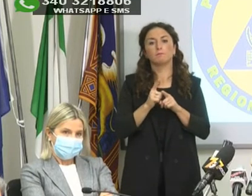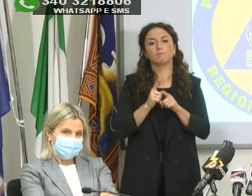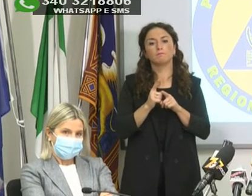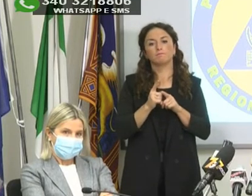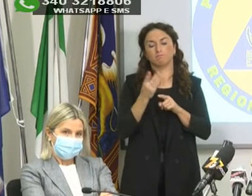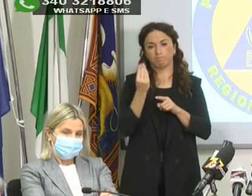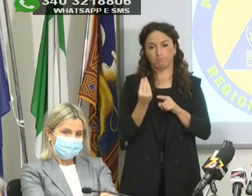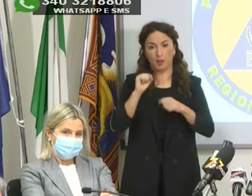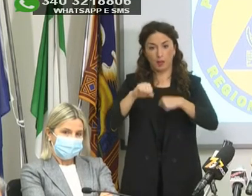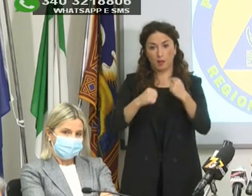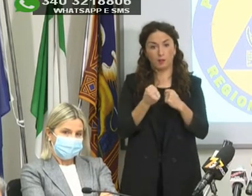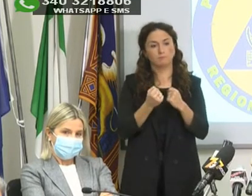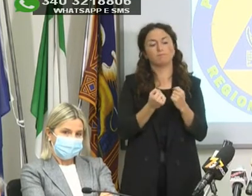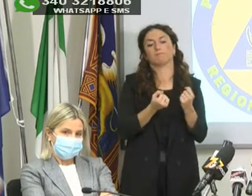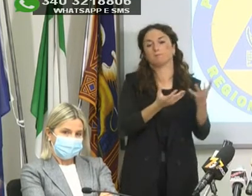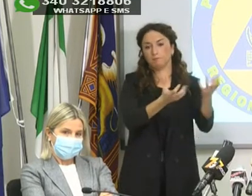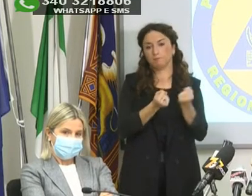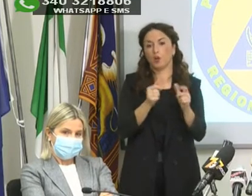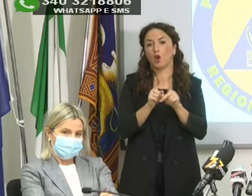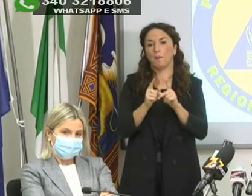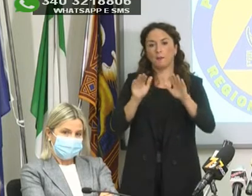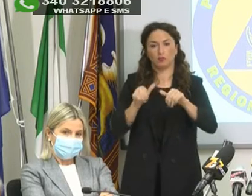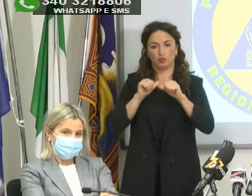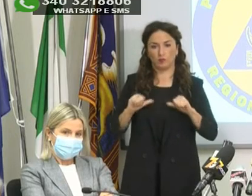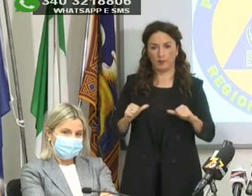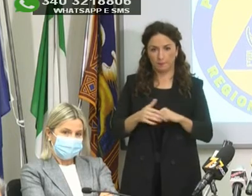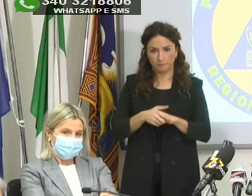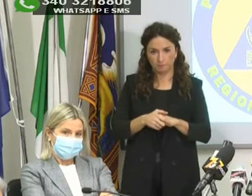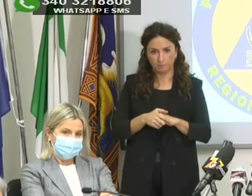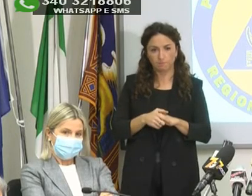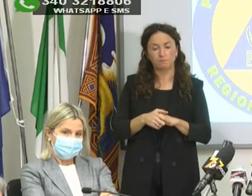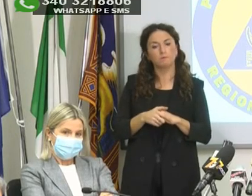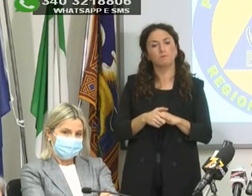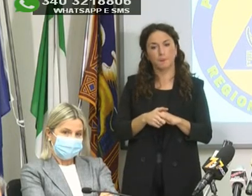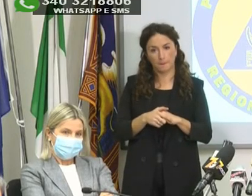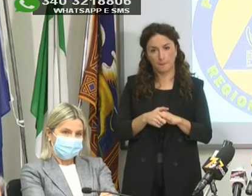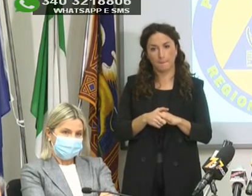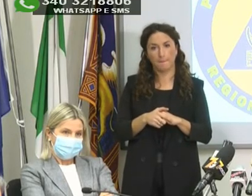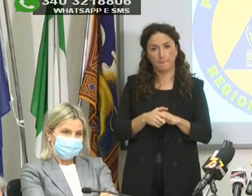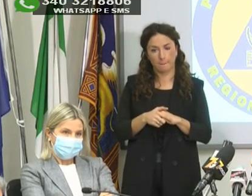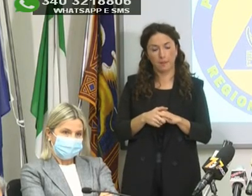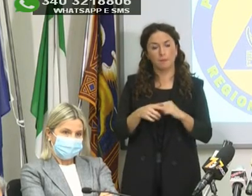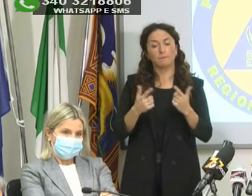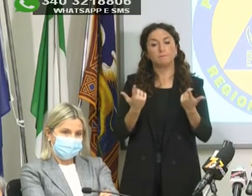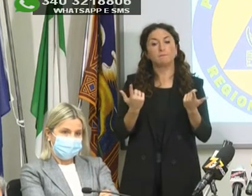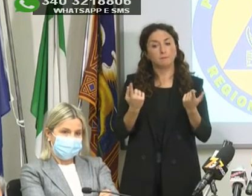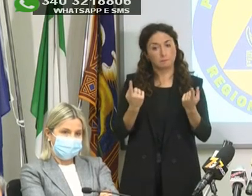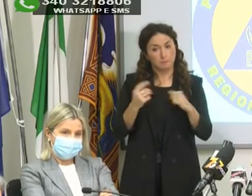direttamente in unità di crisi della Protezione Civile. Questo è come un grande viaggio